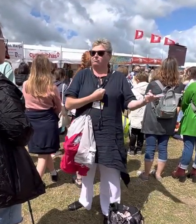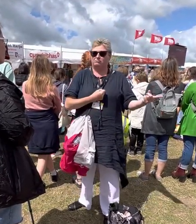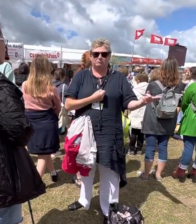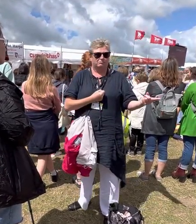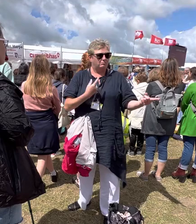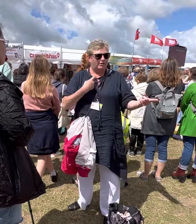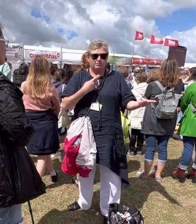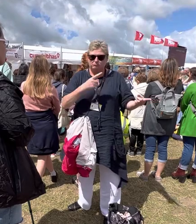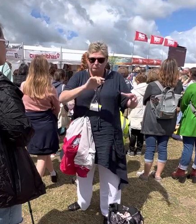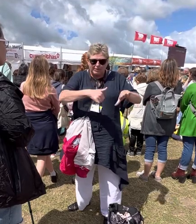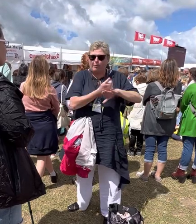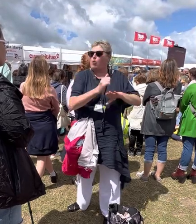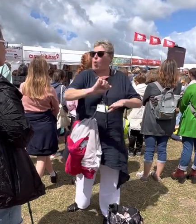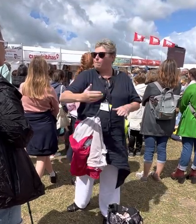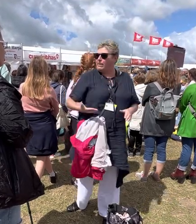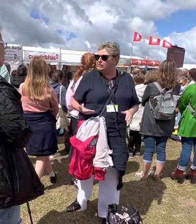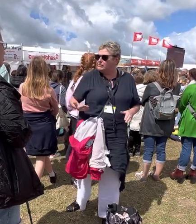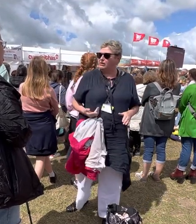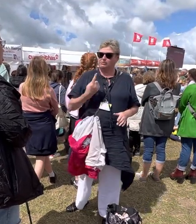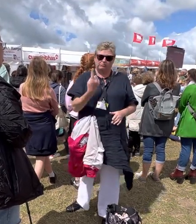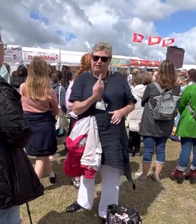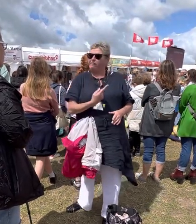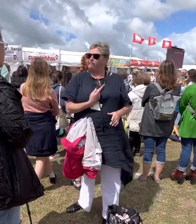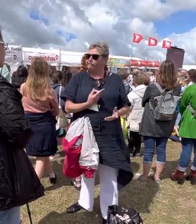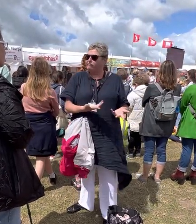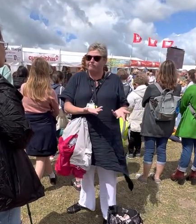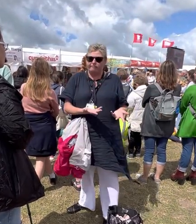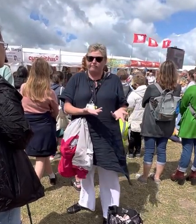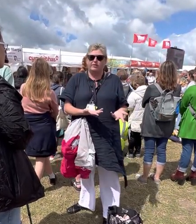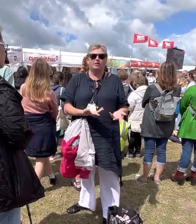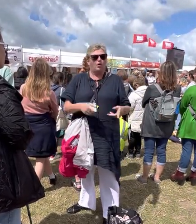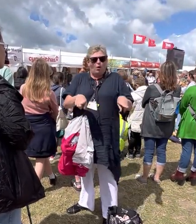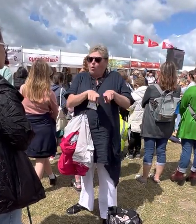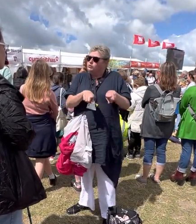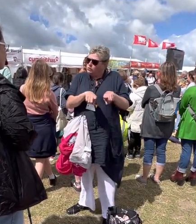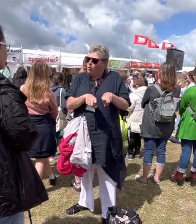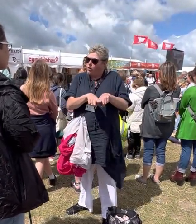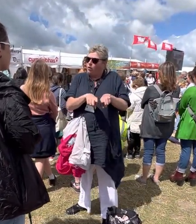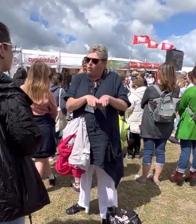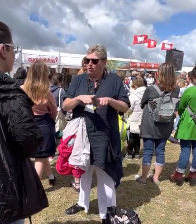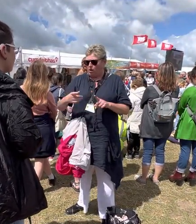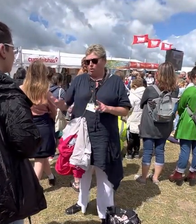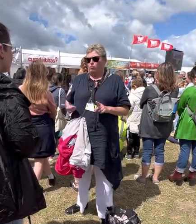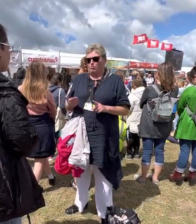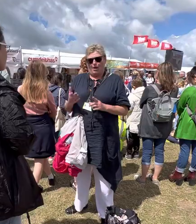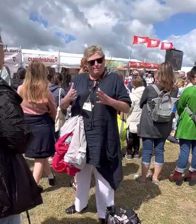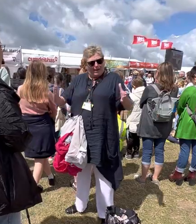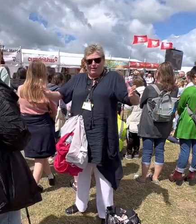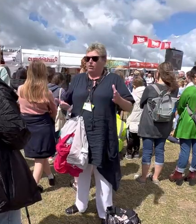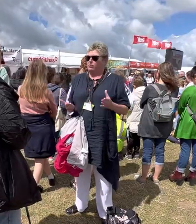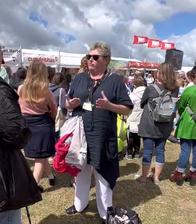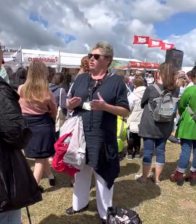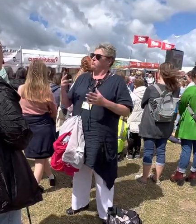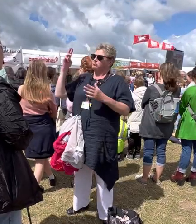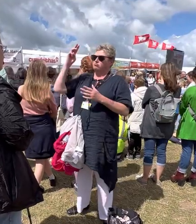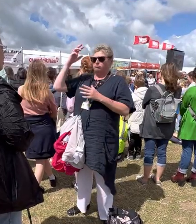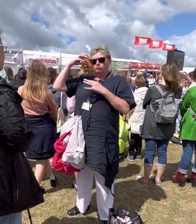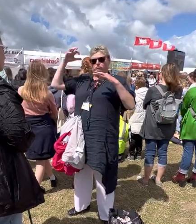i sefydlu eu busnesau eu hunan. Hefyd, mae cwmnïau mawr a Llywodraeth Cymru yn prynu tir